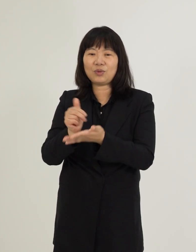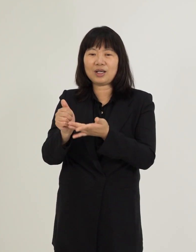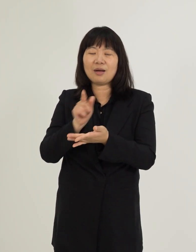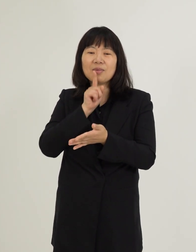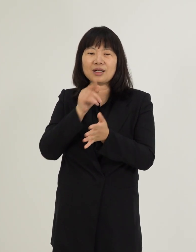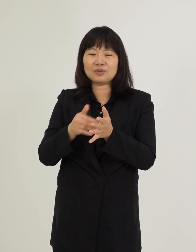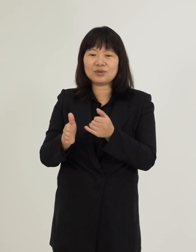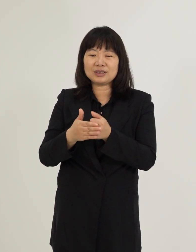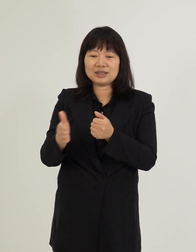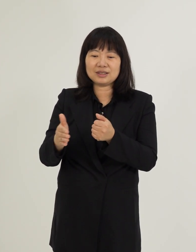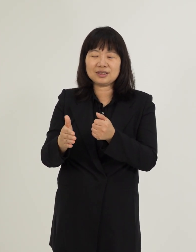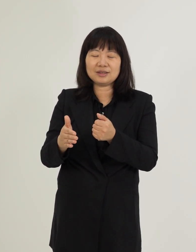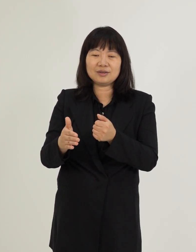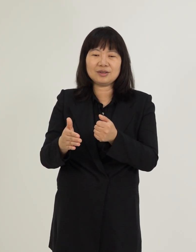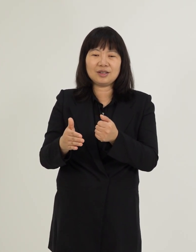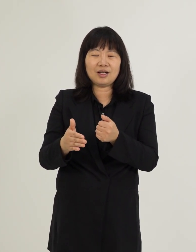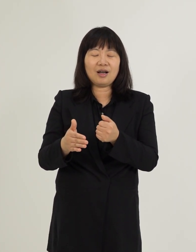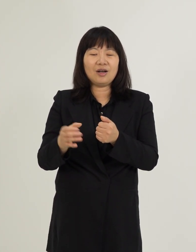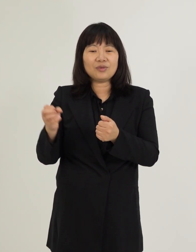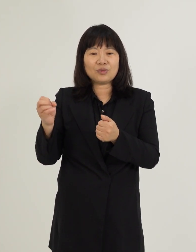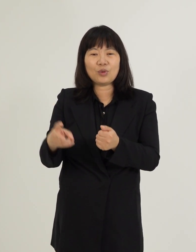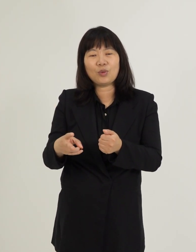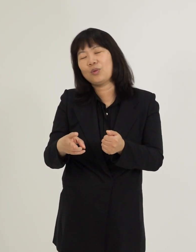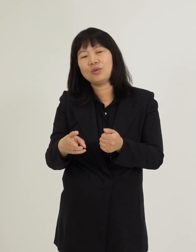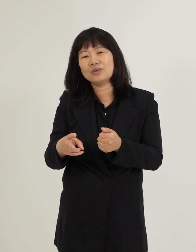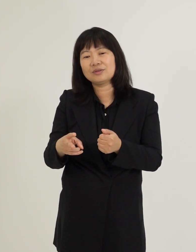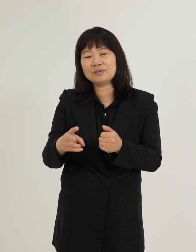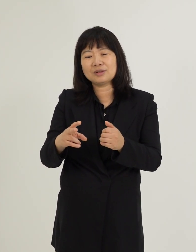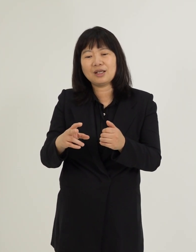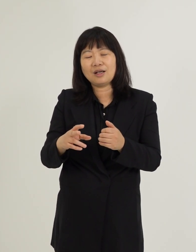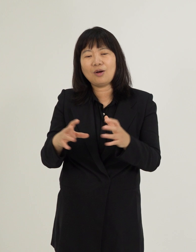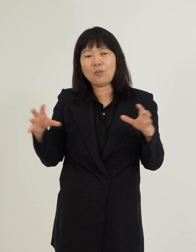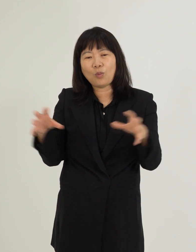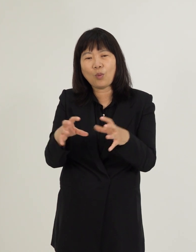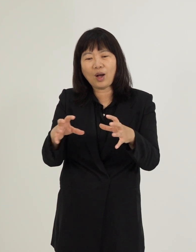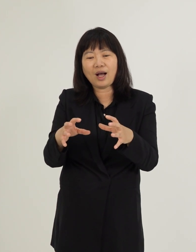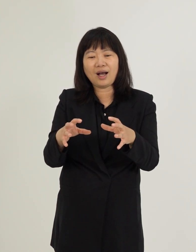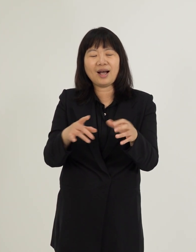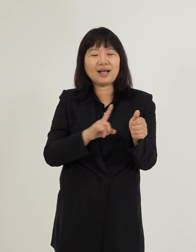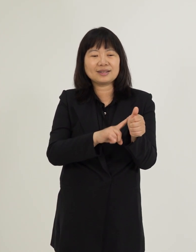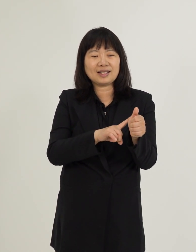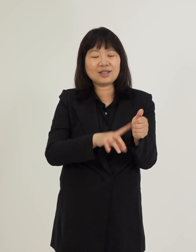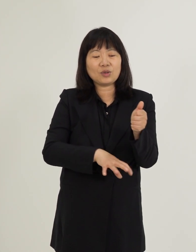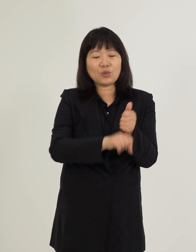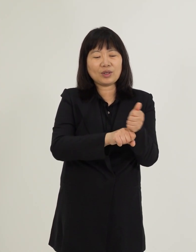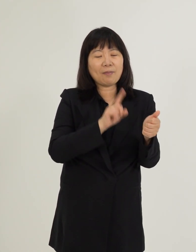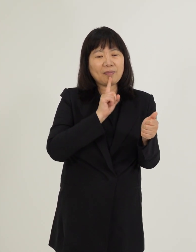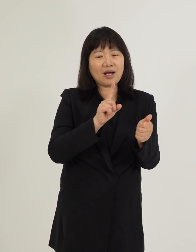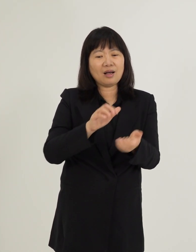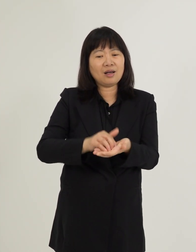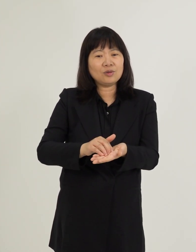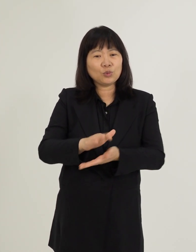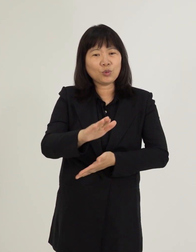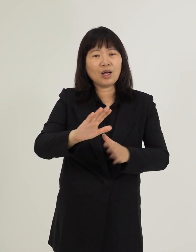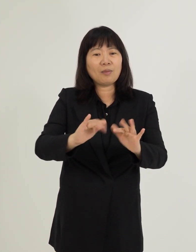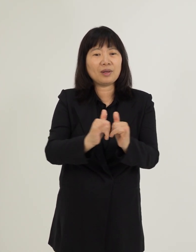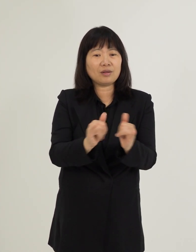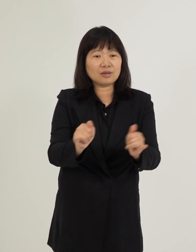내가 이미 모은 백성 외에 또 모아 그에게 속하게 하리라 하셨느니라. 네, 쫓겨난 백성이